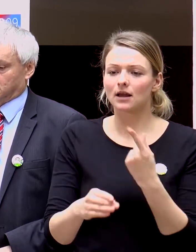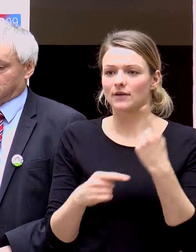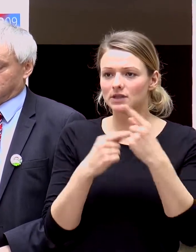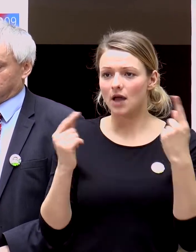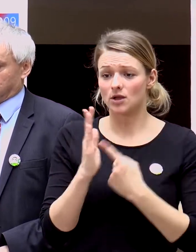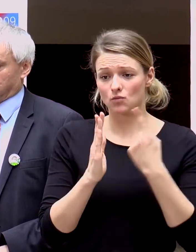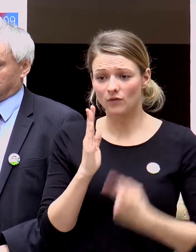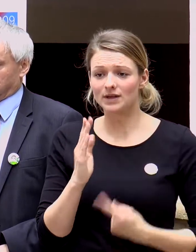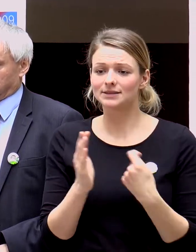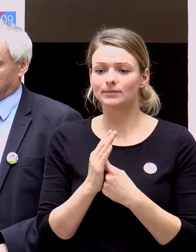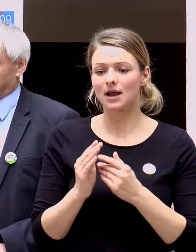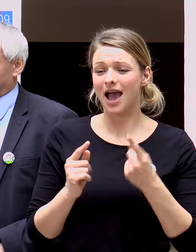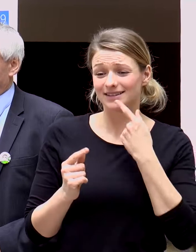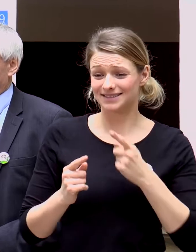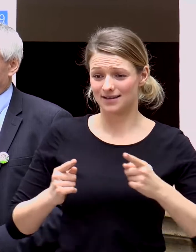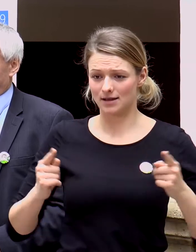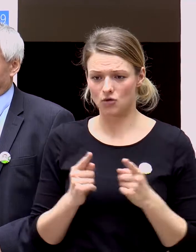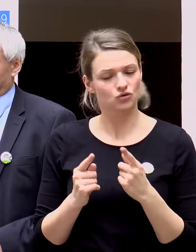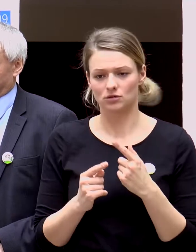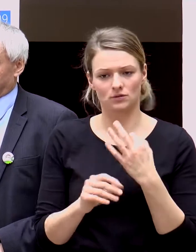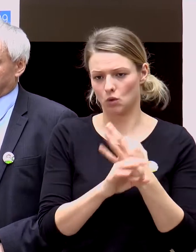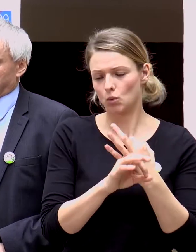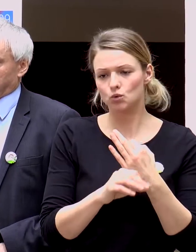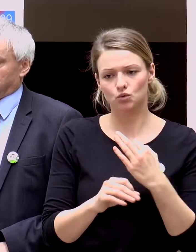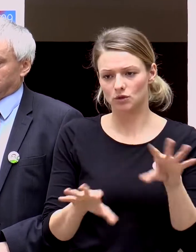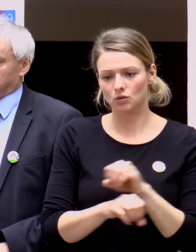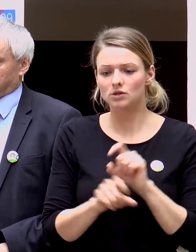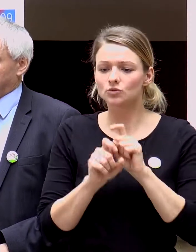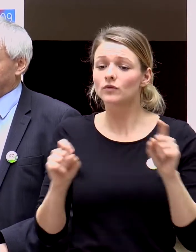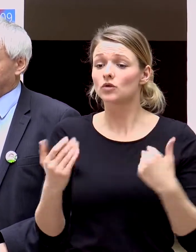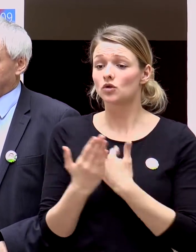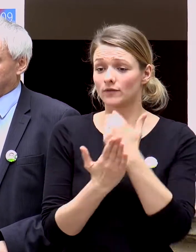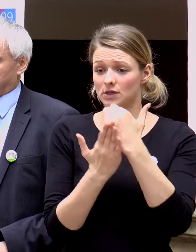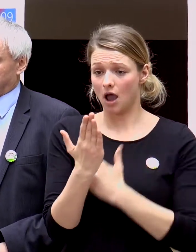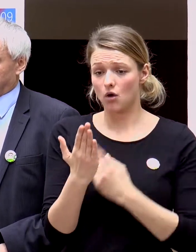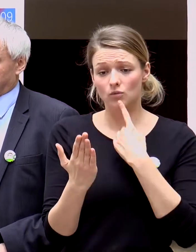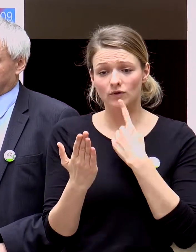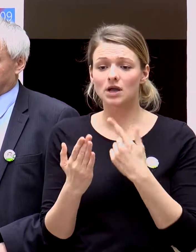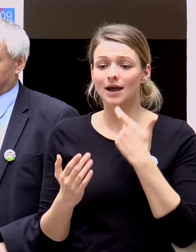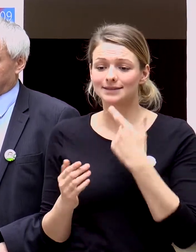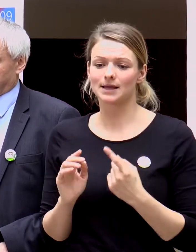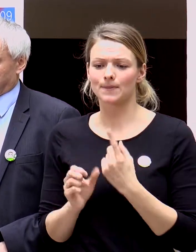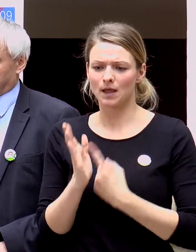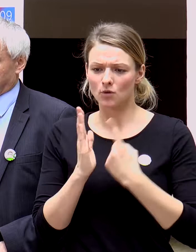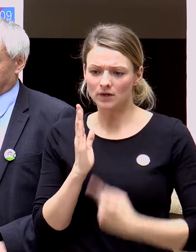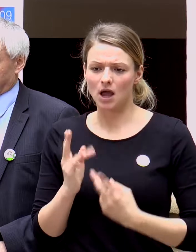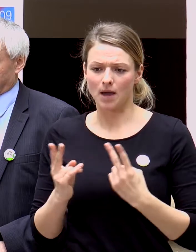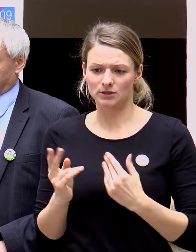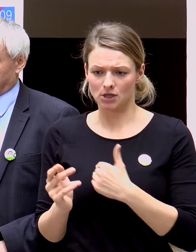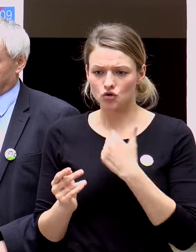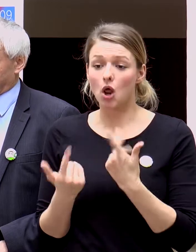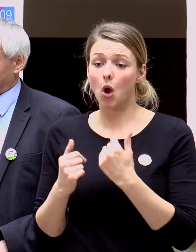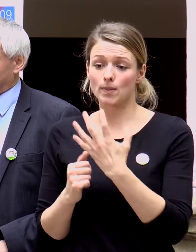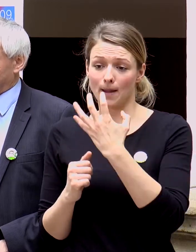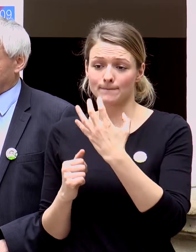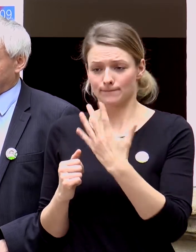dolů, protože návrh školského zákona počítá s tím, že bude povinná mateřská školka už od 5 let.